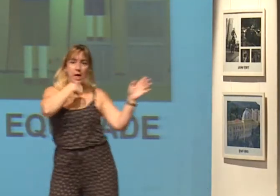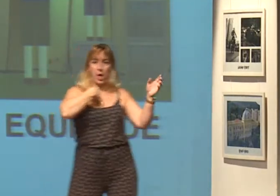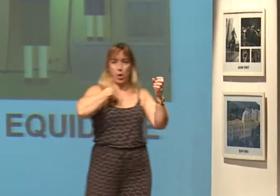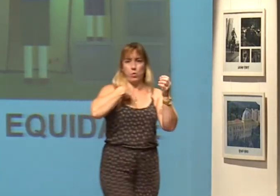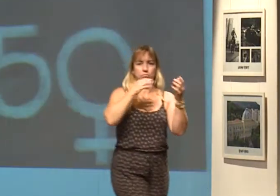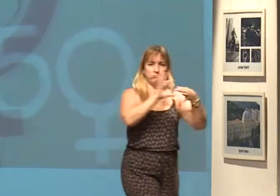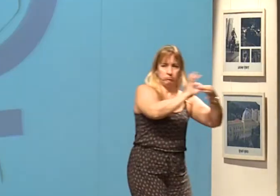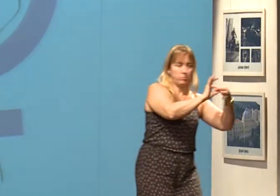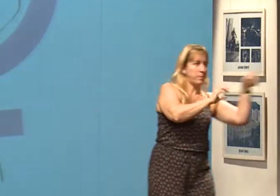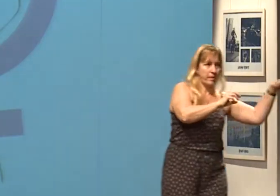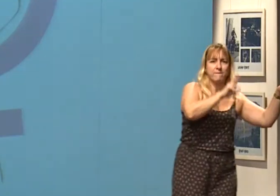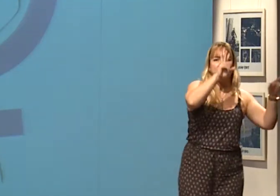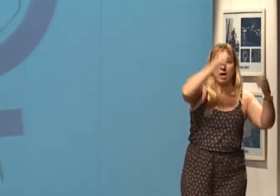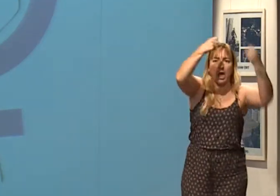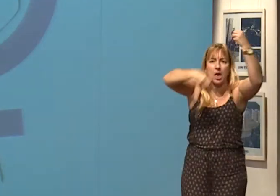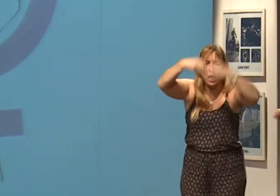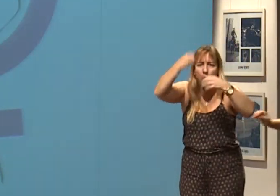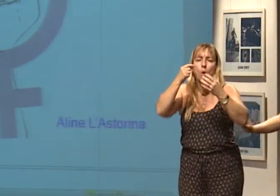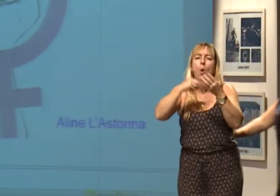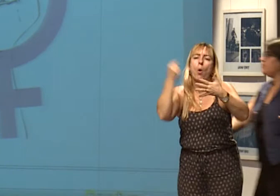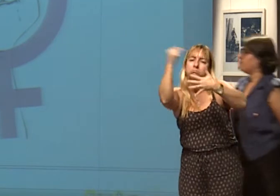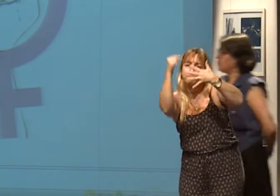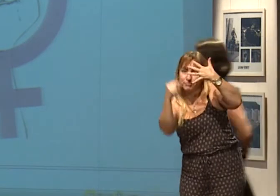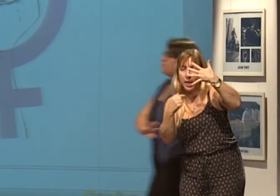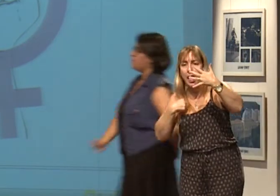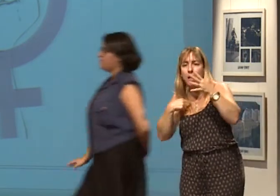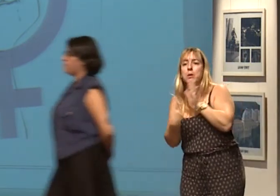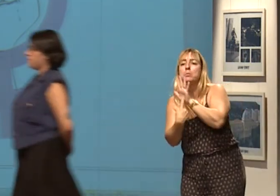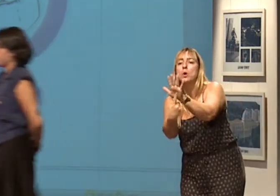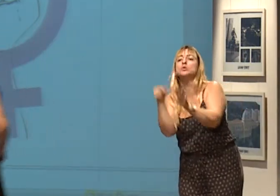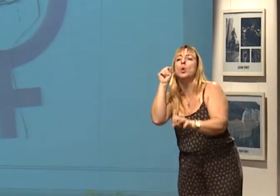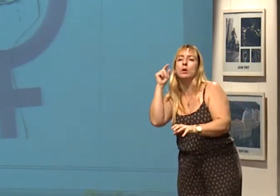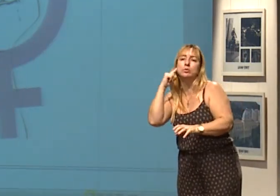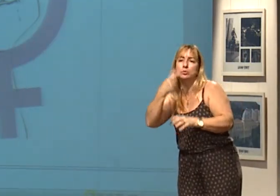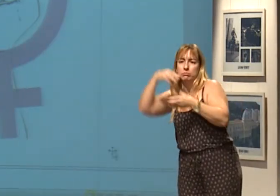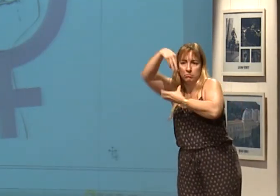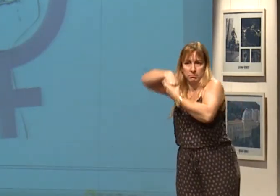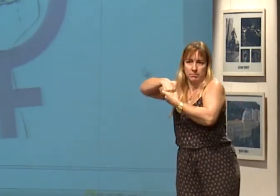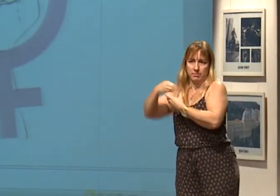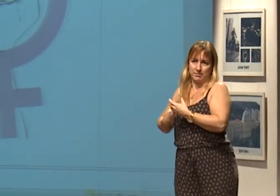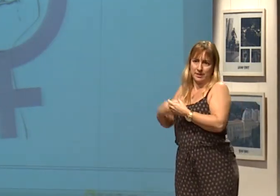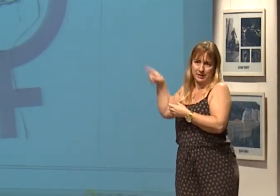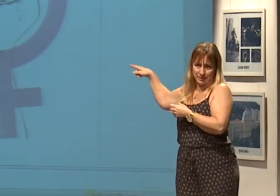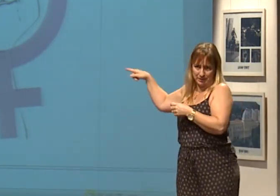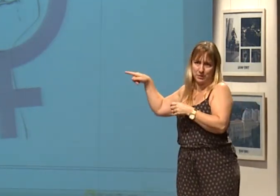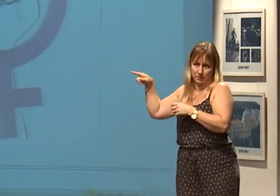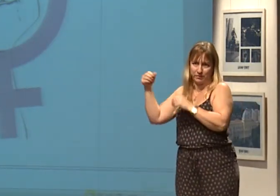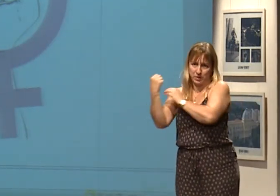slide. A minha fala é só uma complementação da fala da Aline. Eu vou mostrar